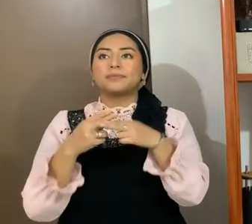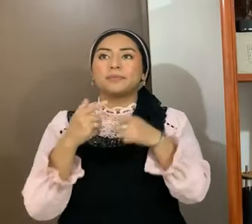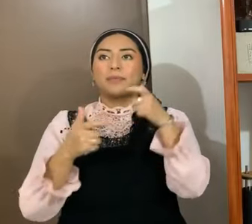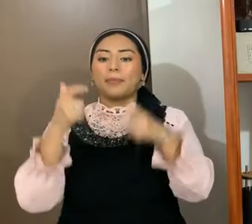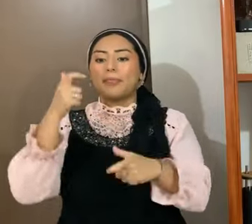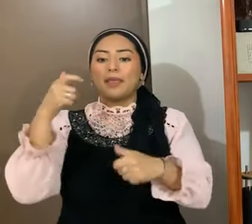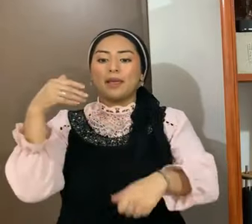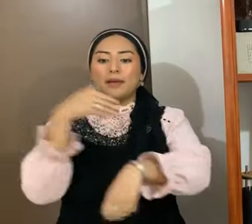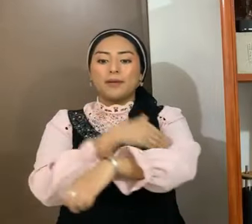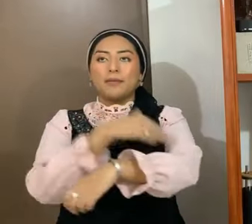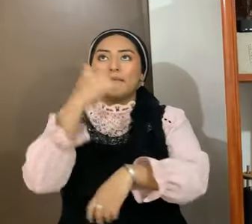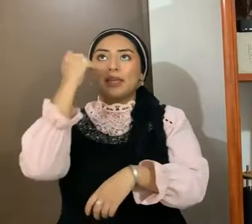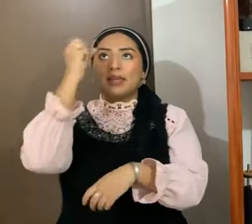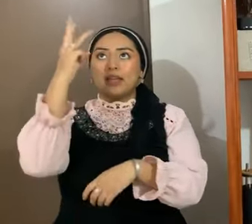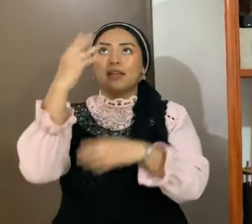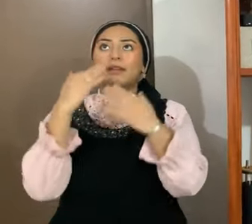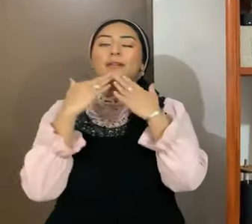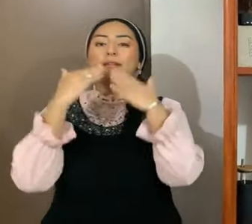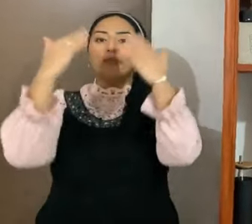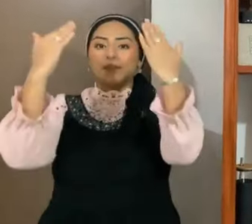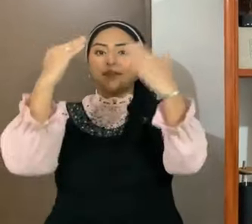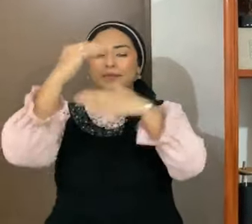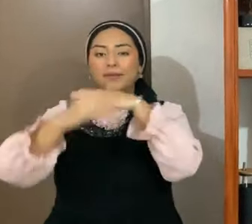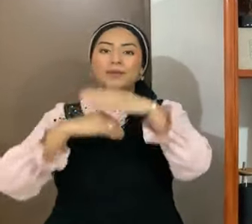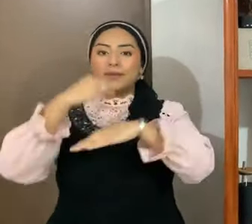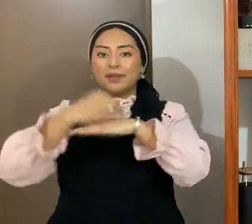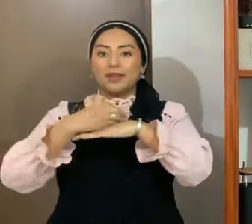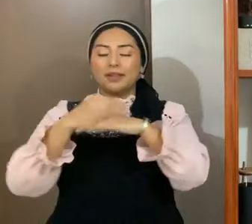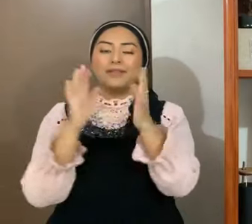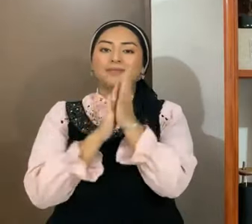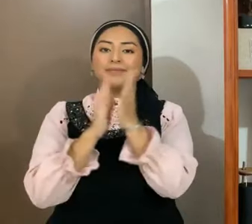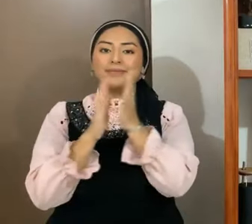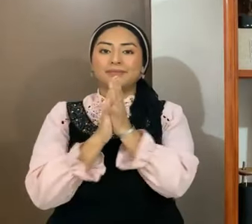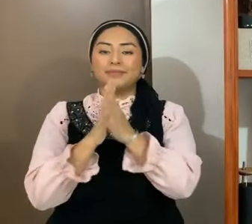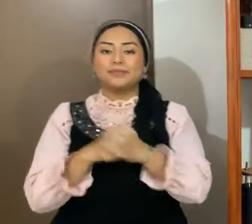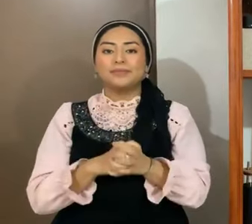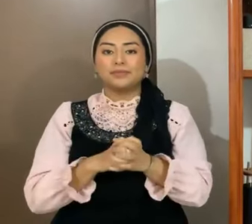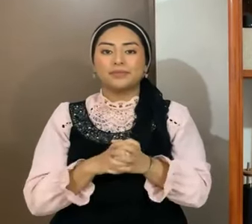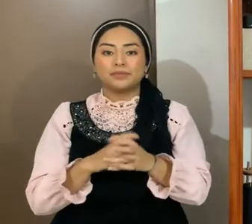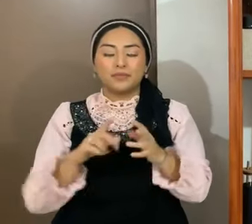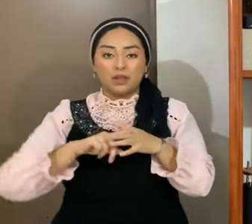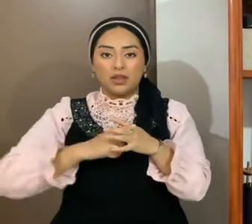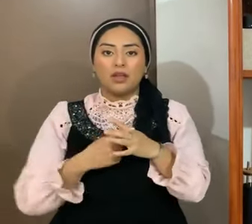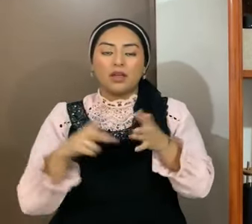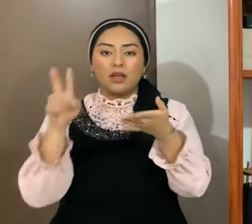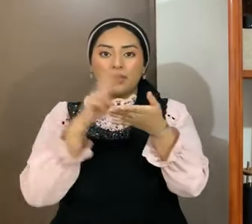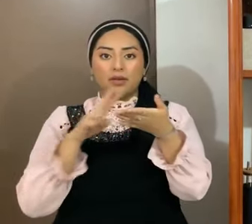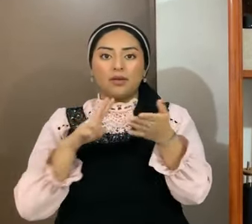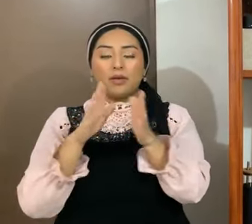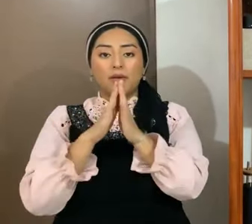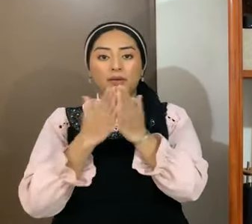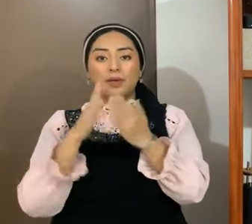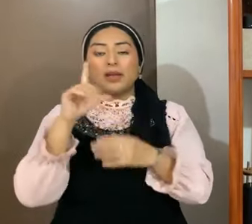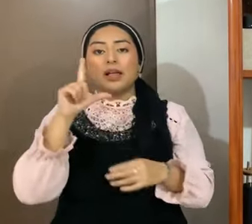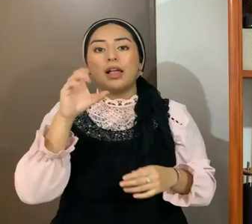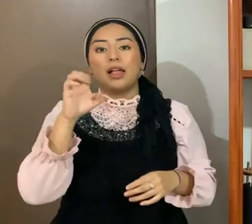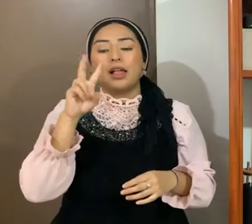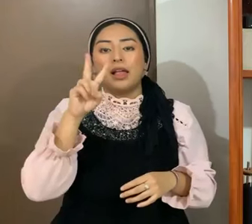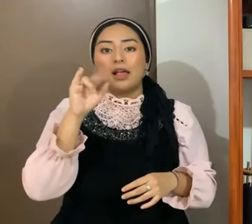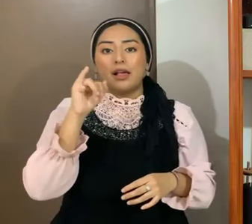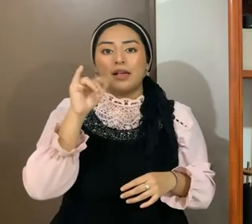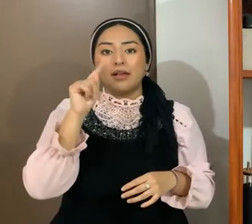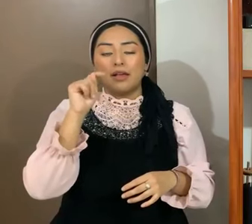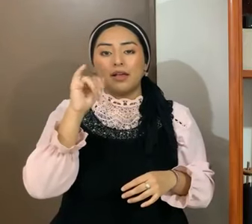bendito y poderoso de nuestro Adón Yahshua Mashiach, amén. Vamos al libro de Vayikra, vamos al libro de Levítico para todos